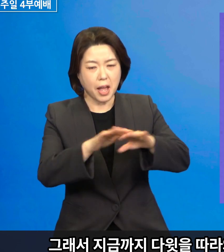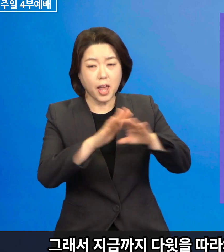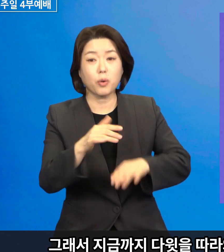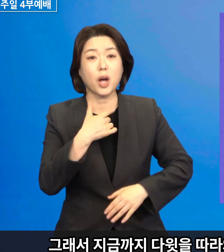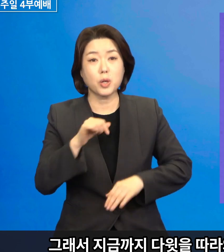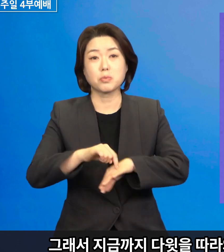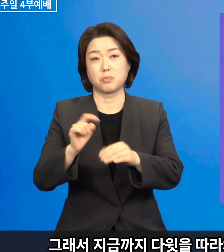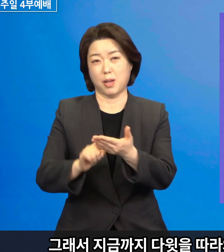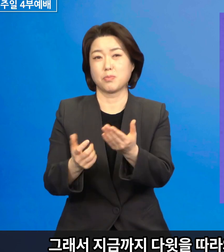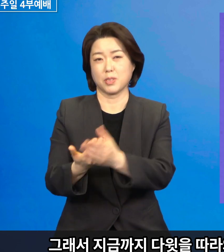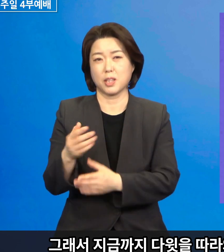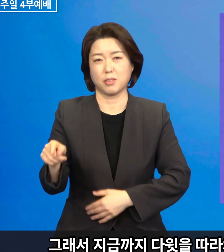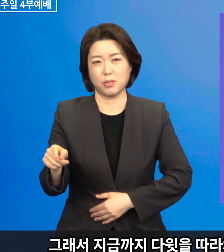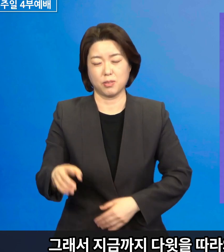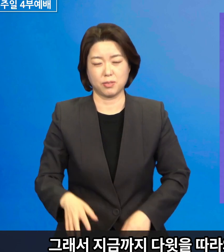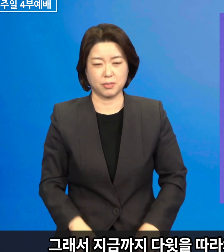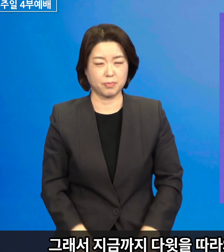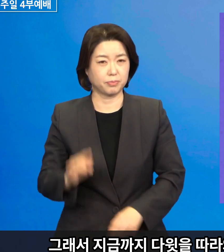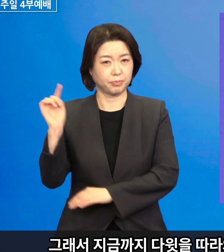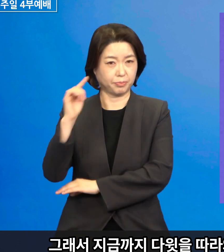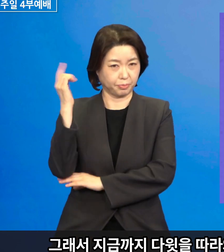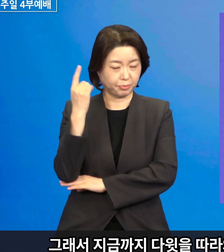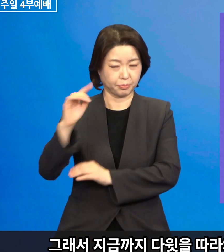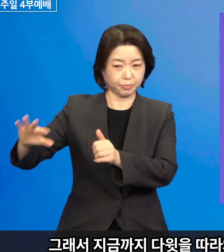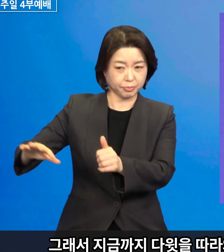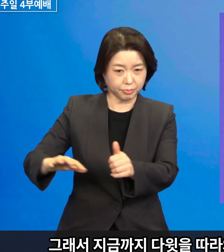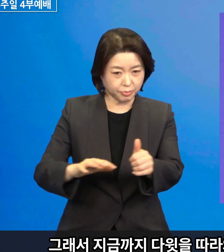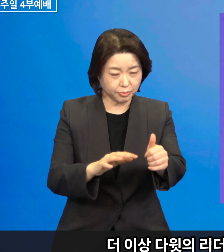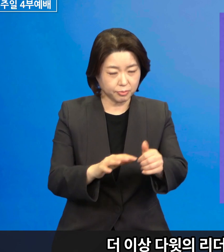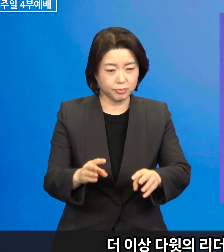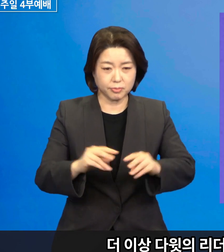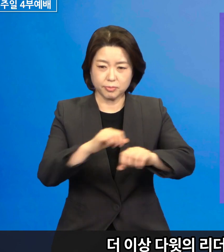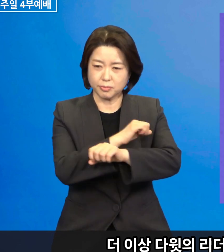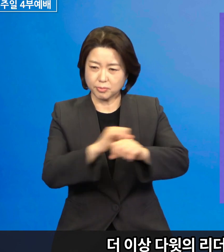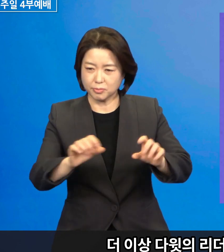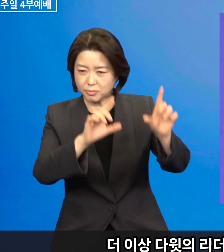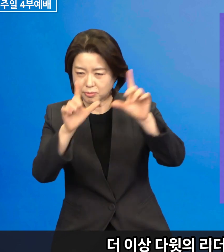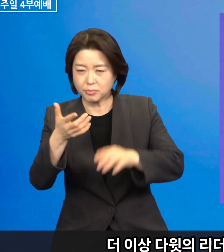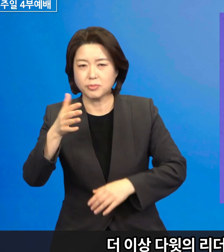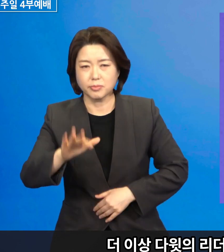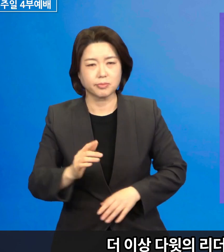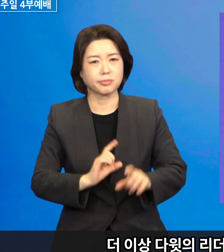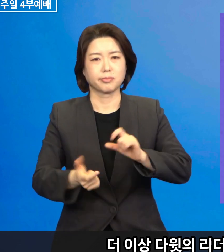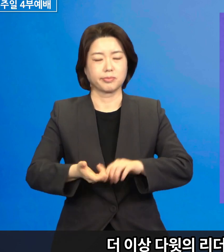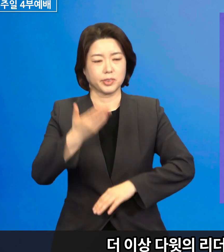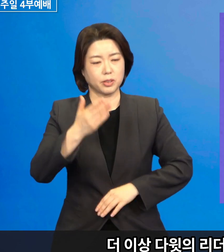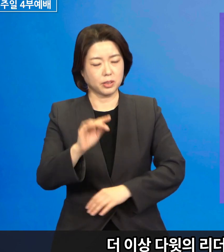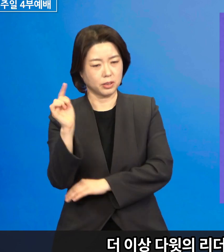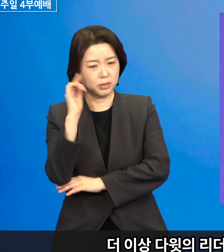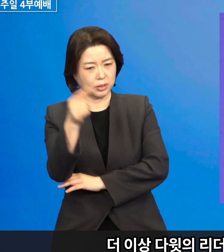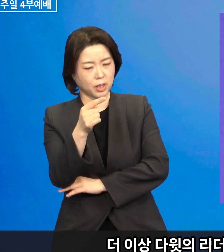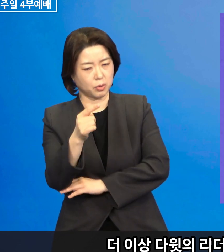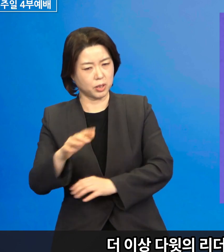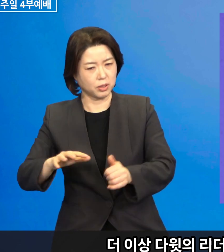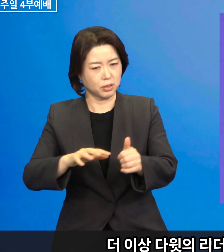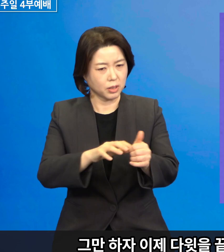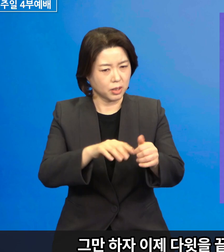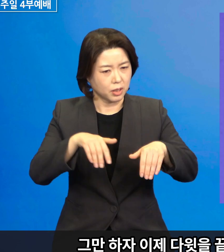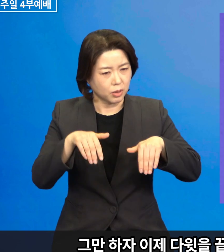이 지금까지 다윗을 따라와서 이 광야 생활을 지내왔지만 더 이상 다윗의 리더십을 따라갈 수가